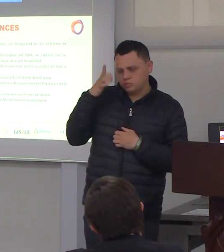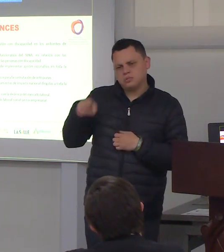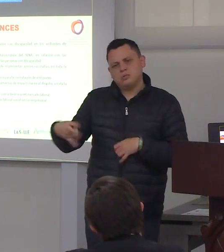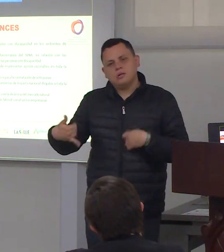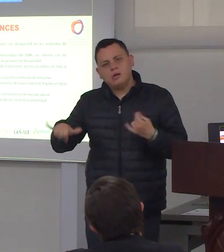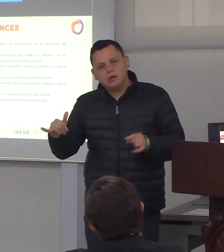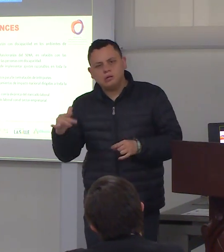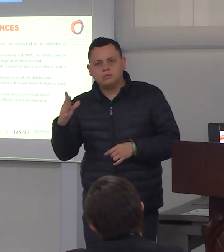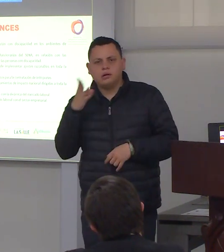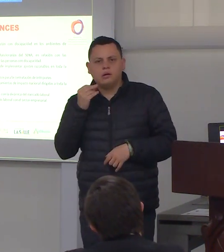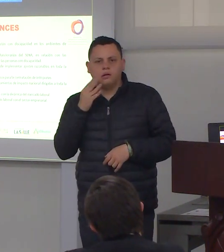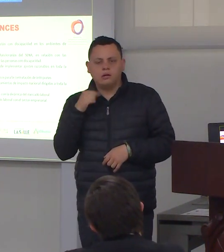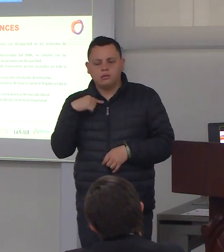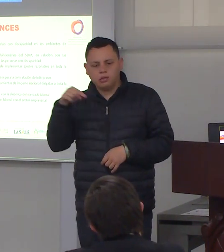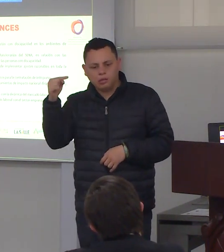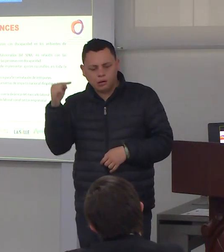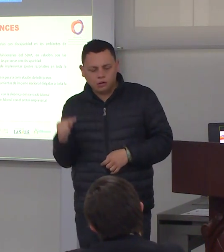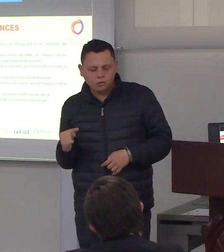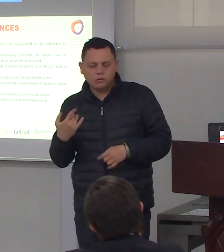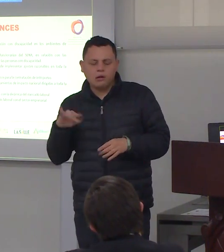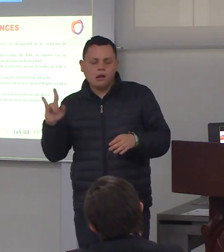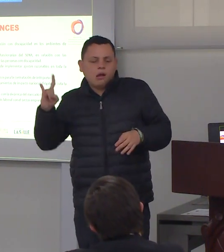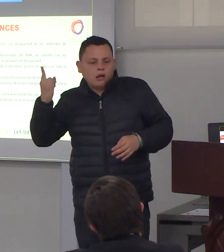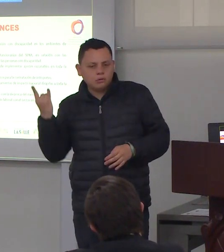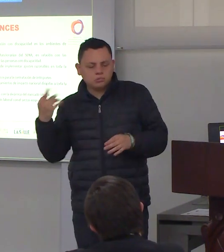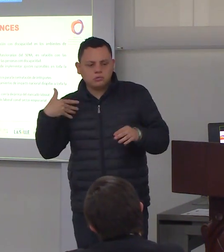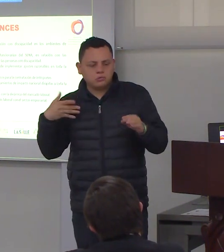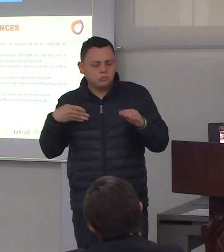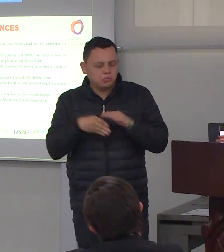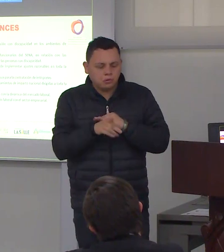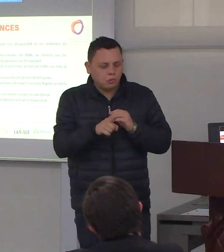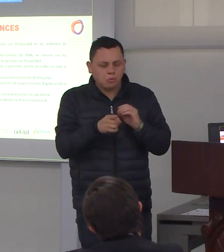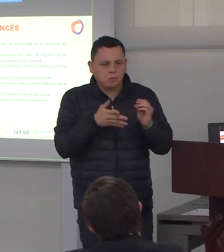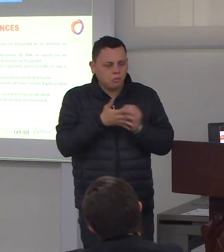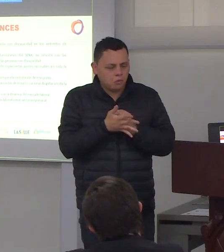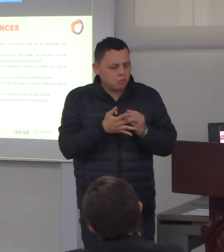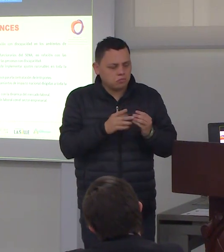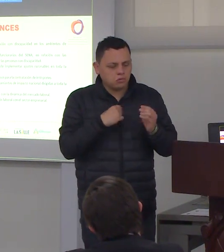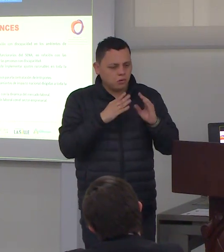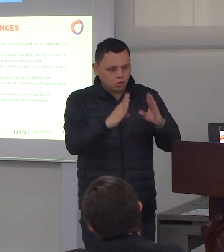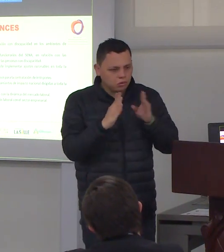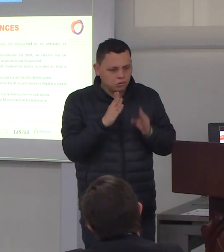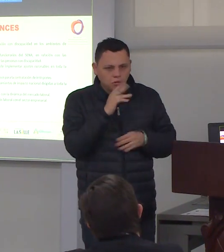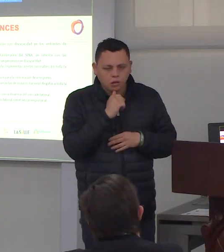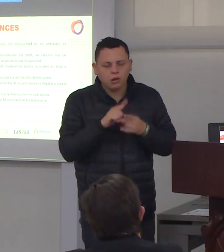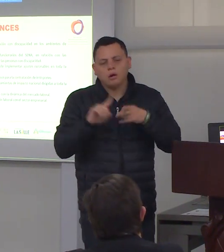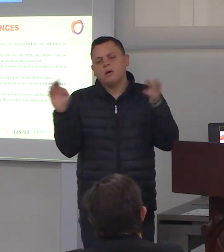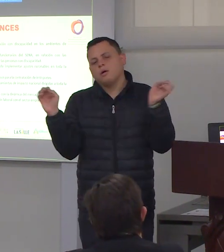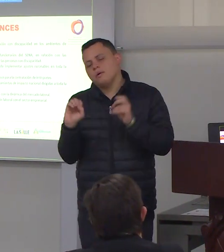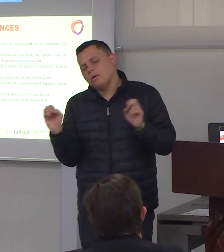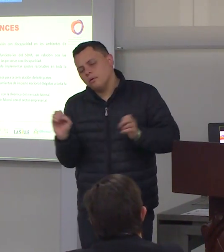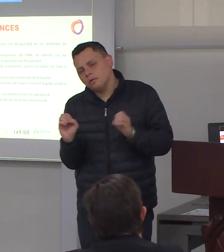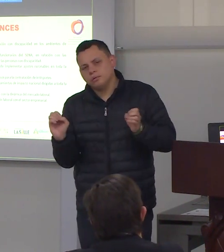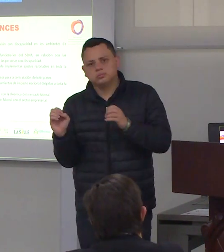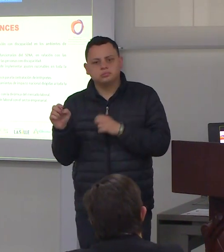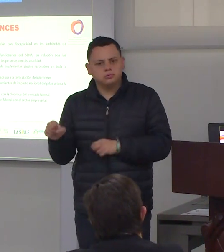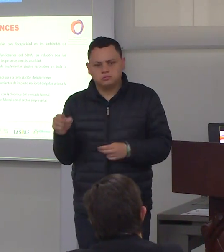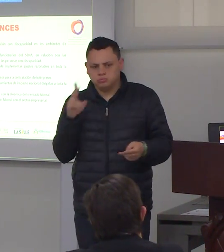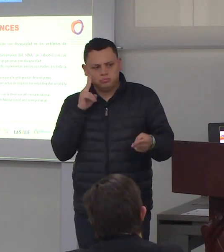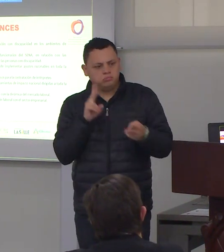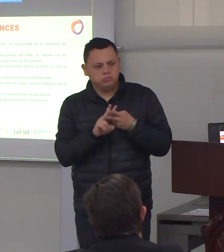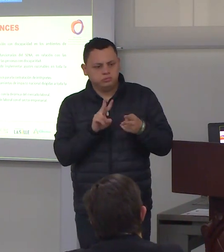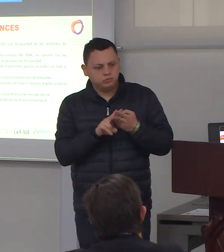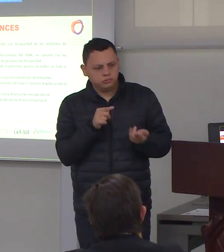experiencias negativas donde llegaban y por desinformación o lo que sea no eran recibidos, o porque no conocían